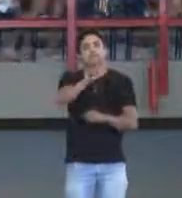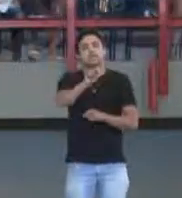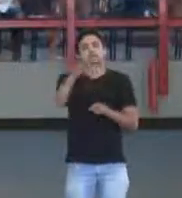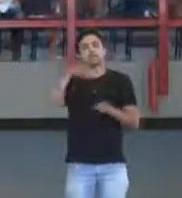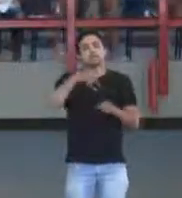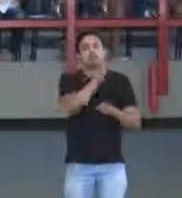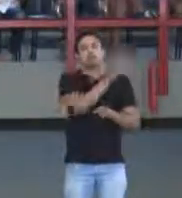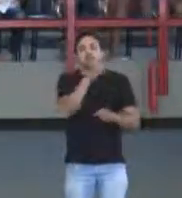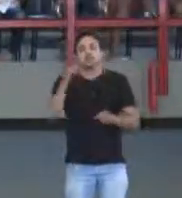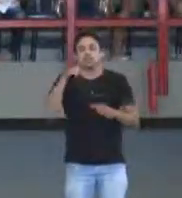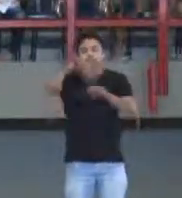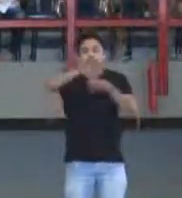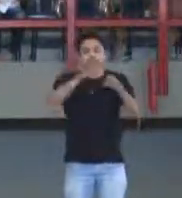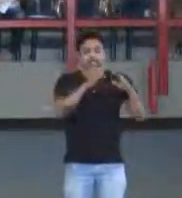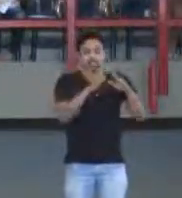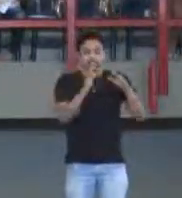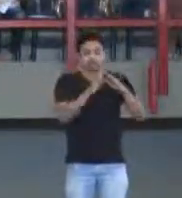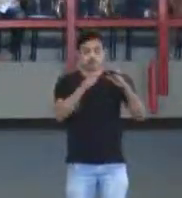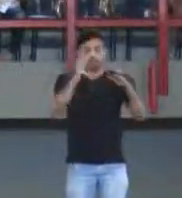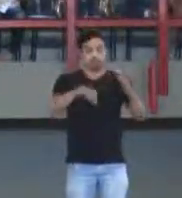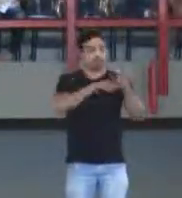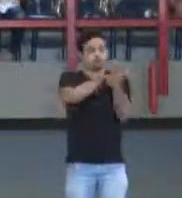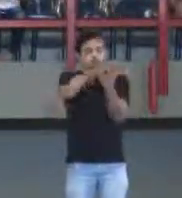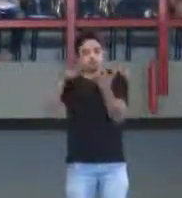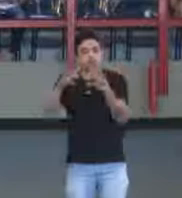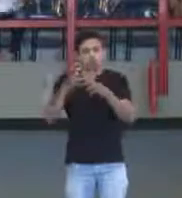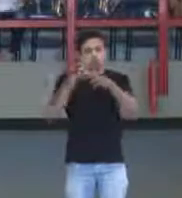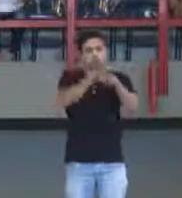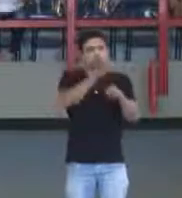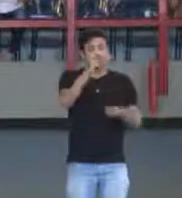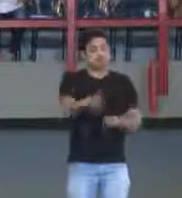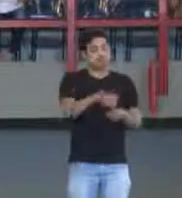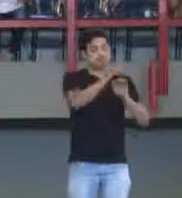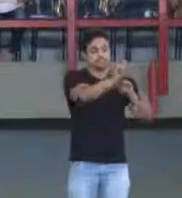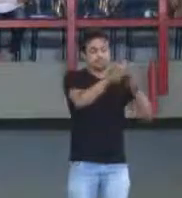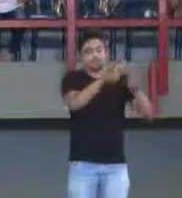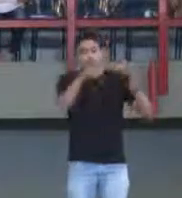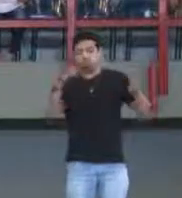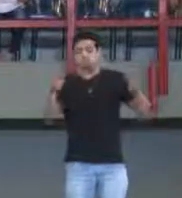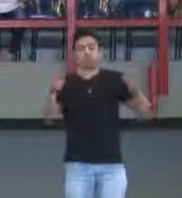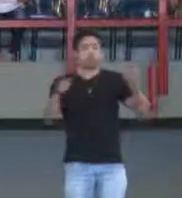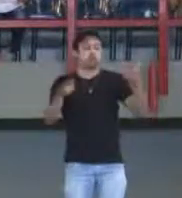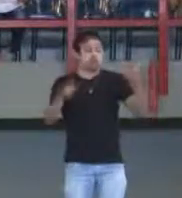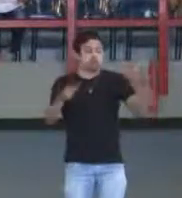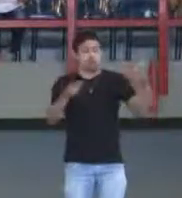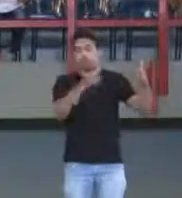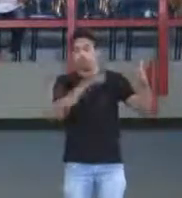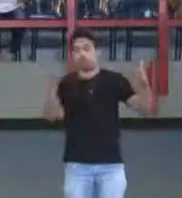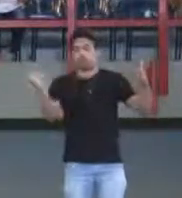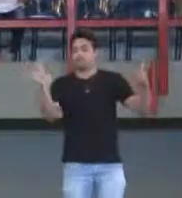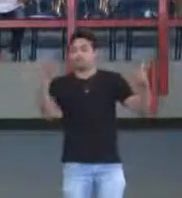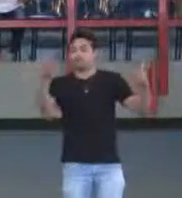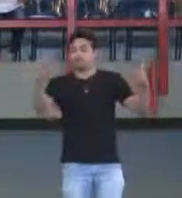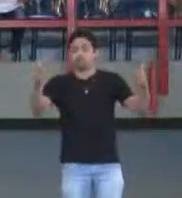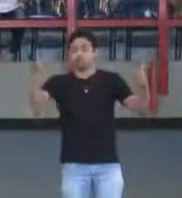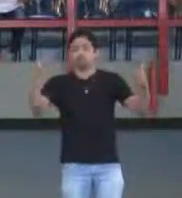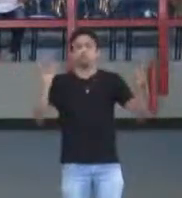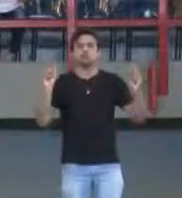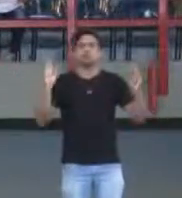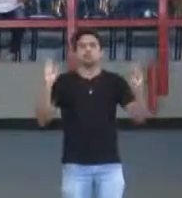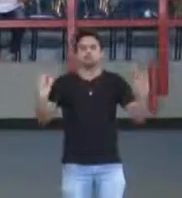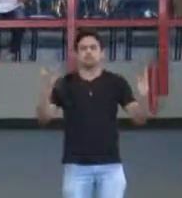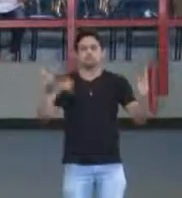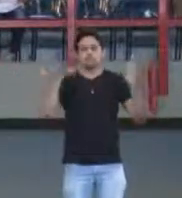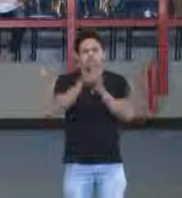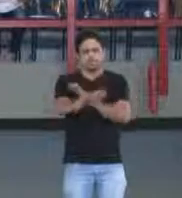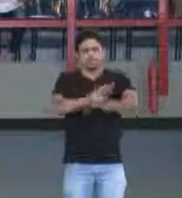energia elétrica na casa dessa família de setembro de 2001 a fevereiro de 2012 é: professor, é isso